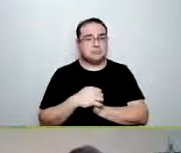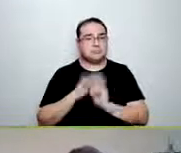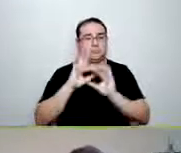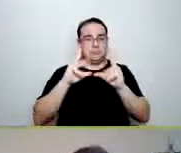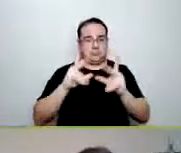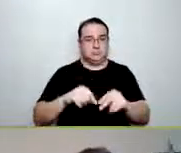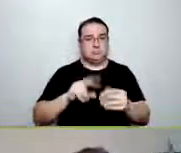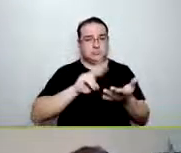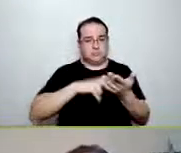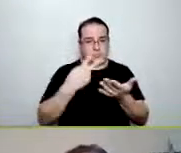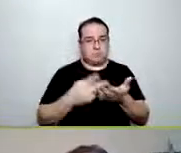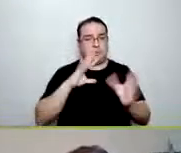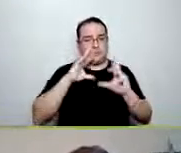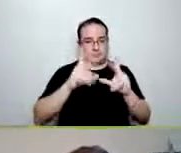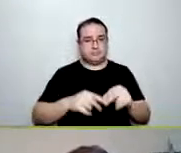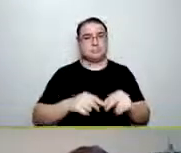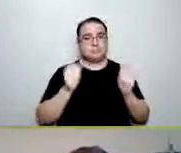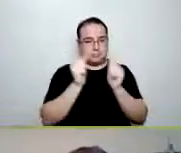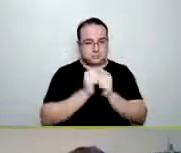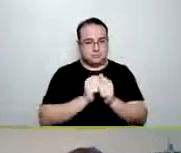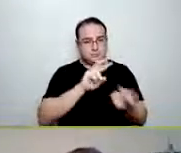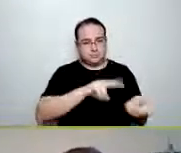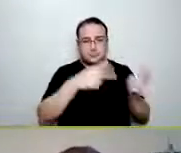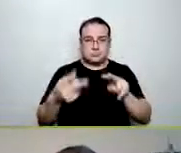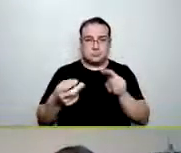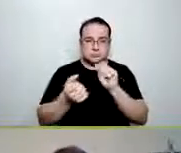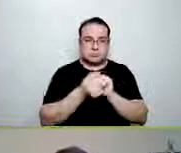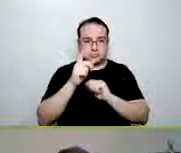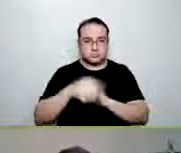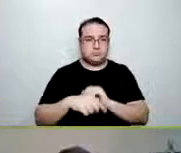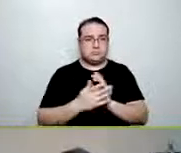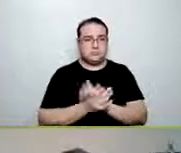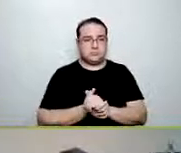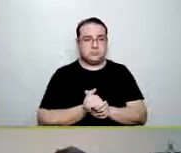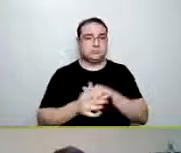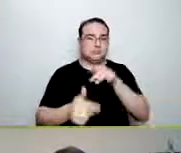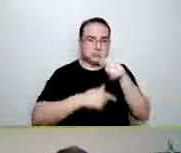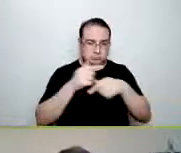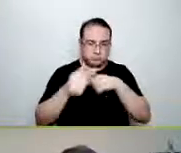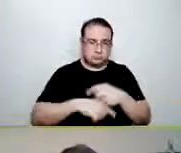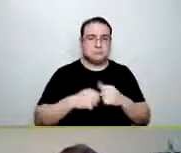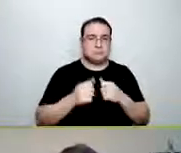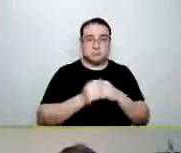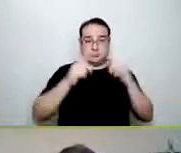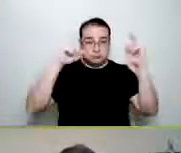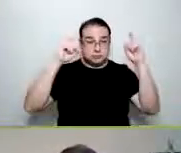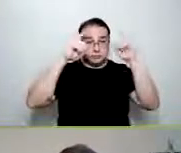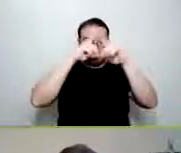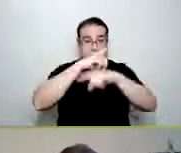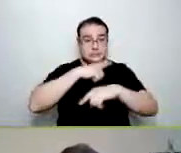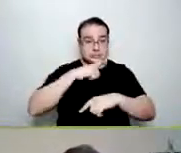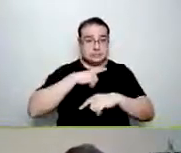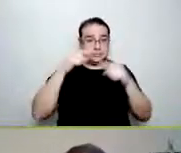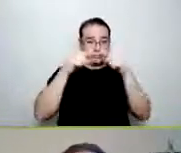anotações, as transcrições e as traduções, né? É uma tarefa bastante cabeluda, né? Porque tem muitas